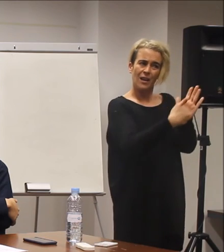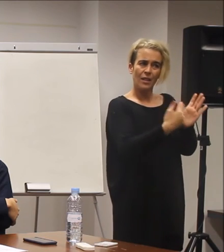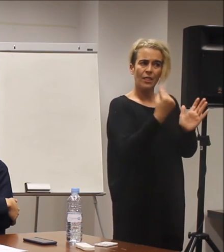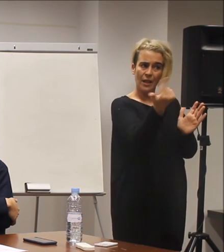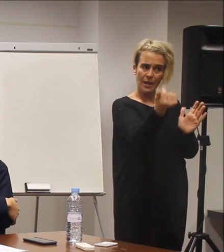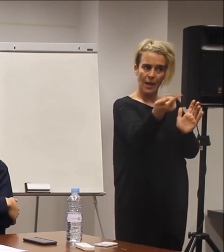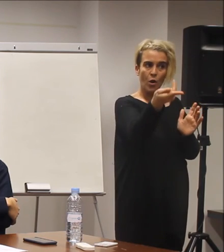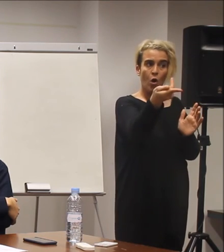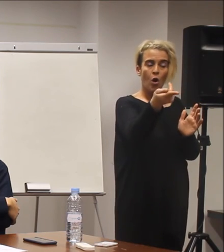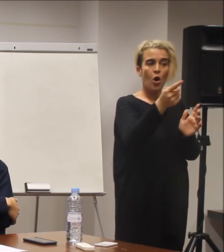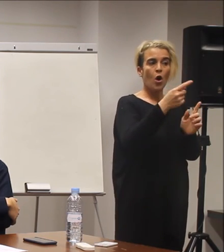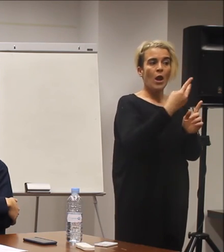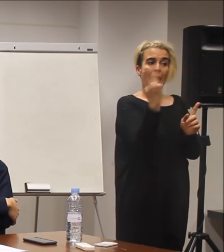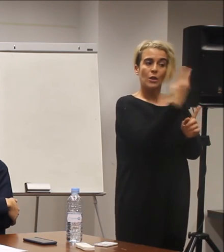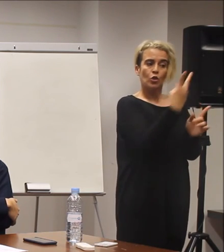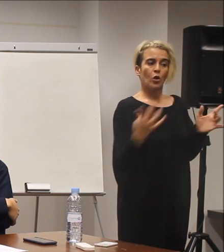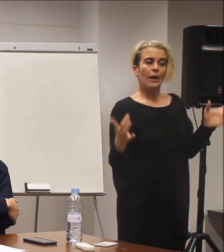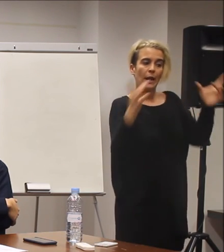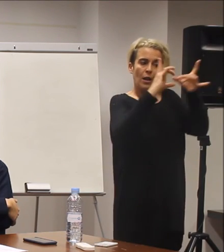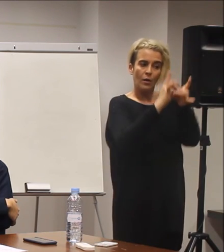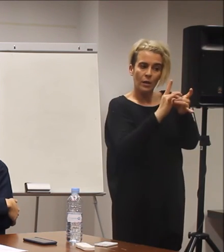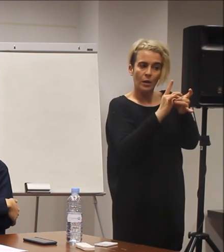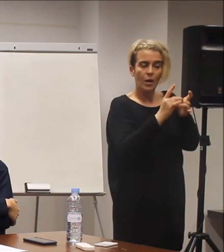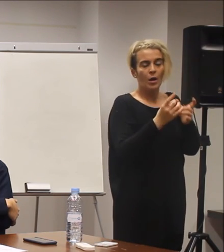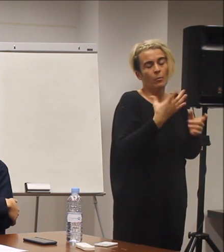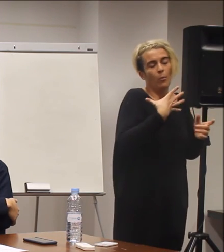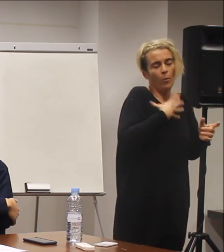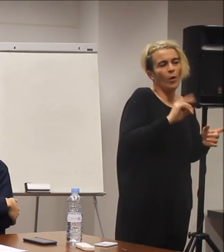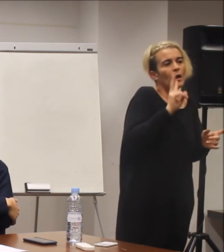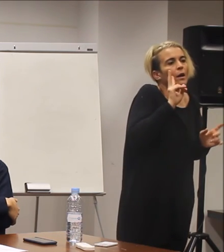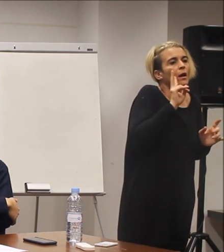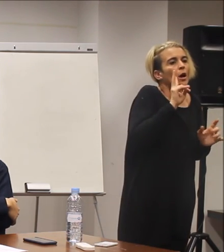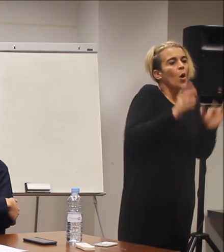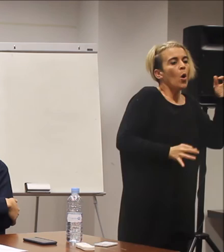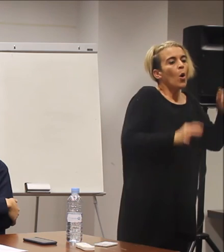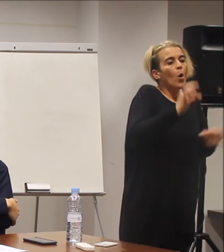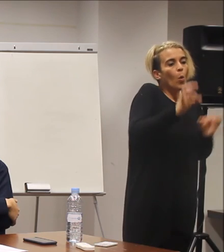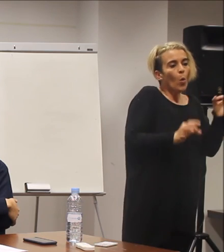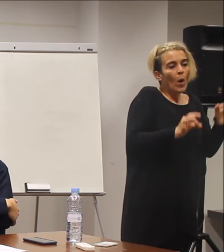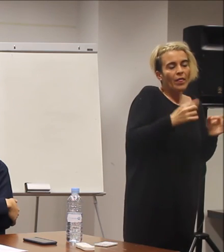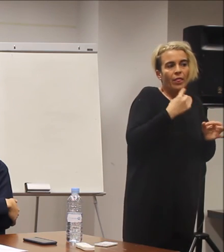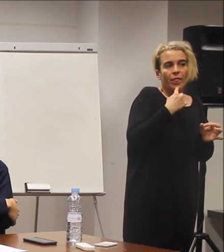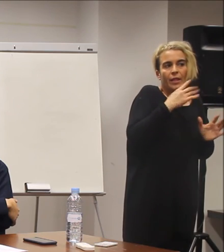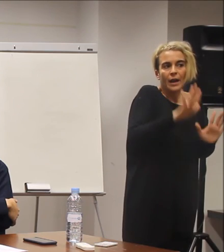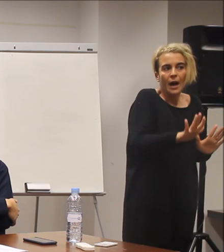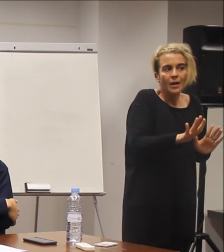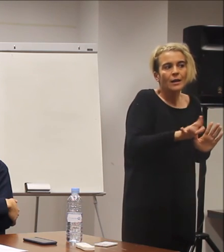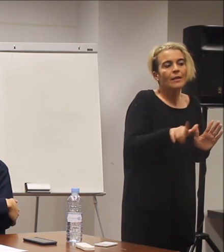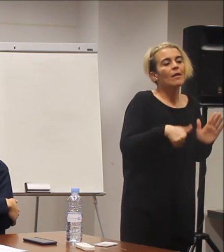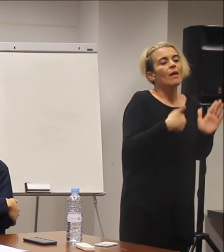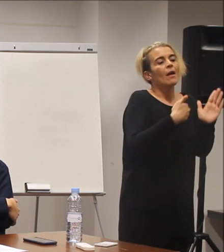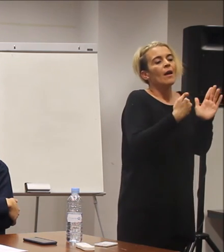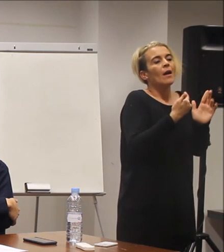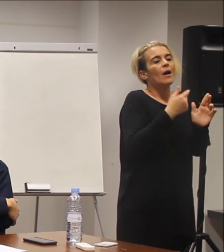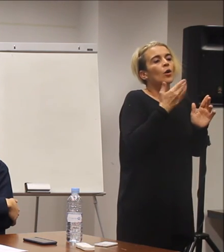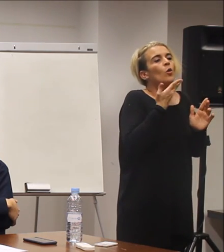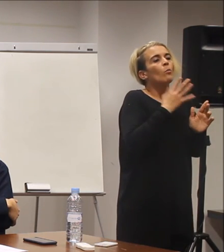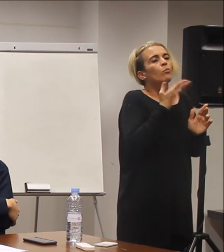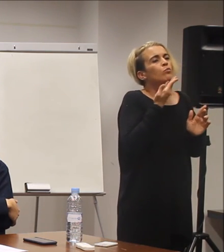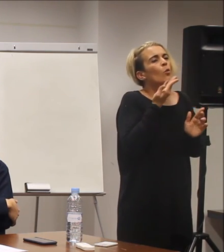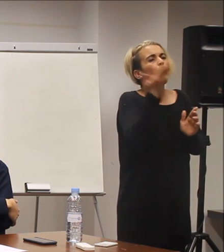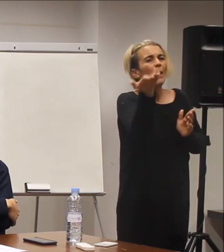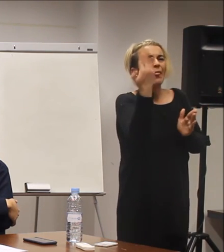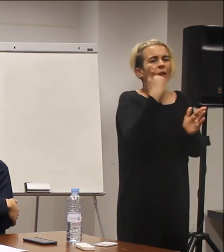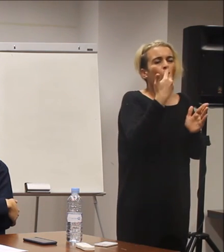primera, nos podemos encontrar con que aunque un juez diga que sería completamente recurrible, diga, oye, que es que la reclamación de cantidad tiene 5 años